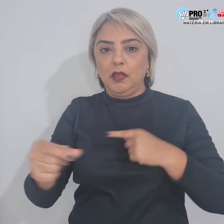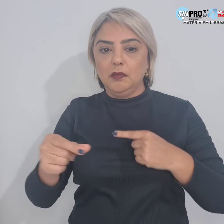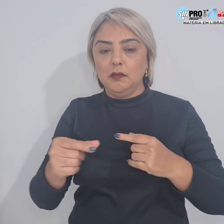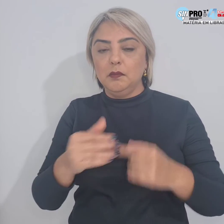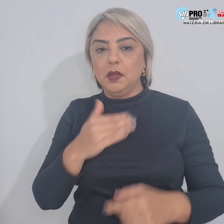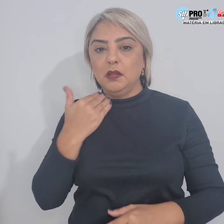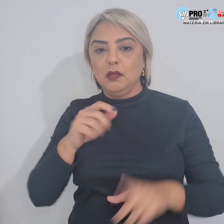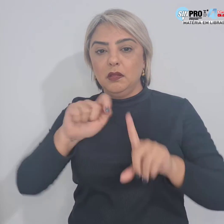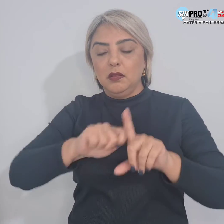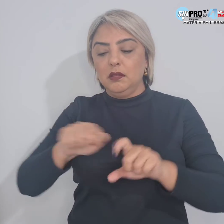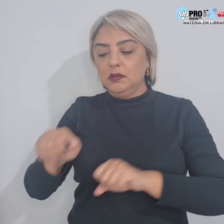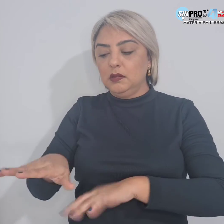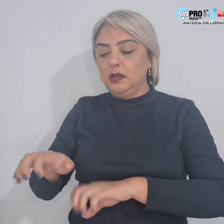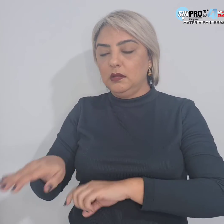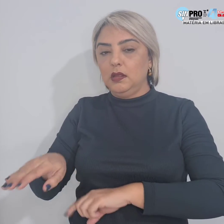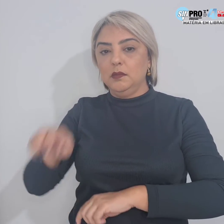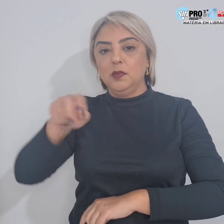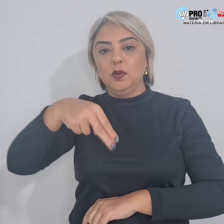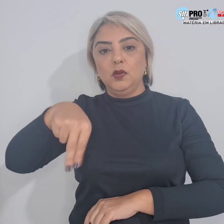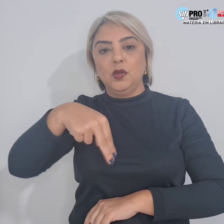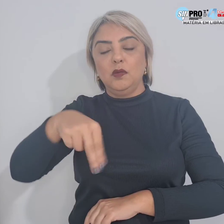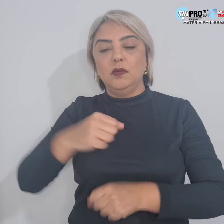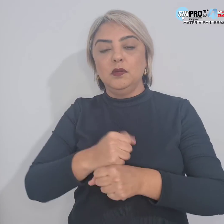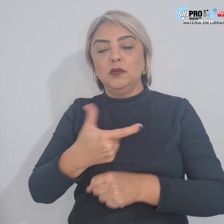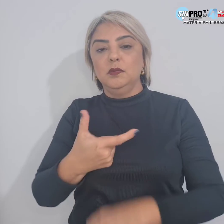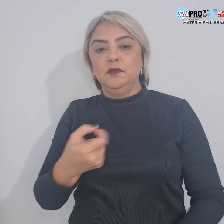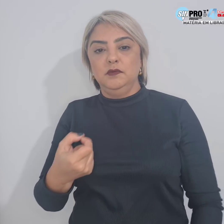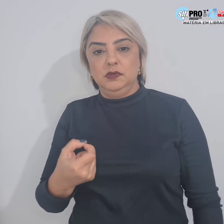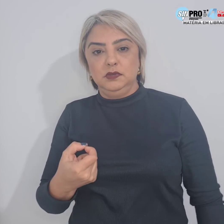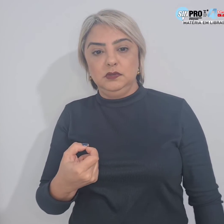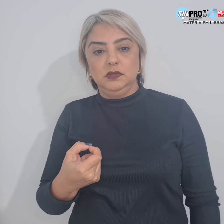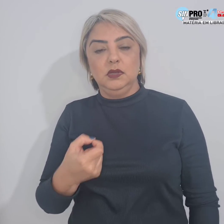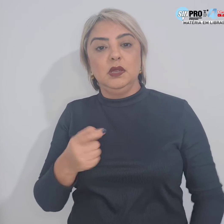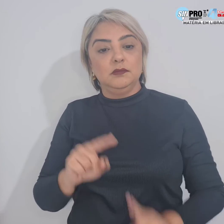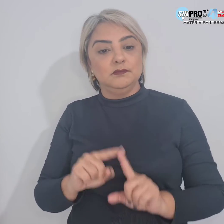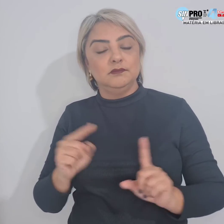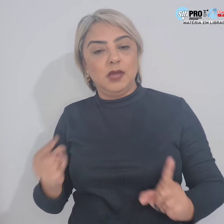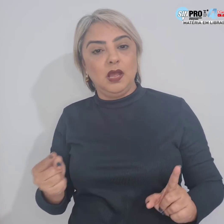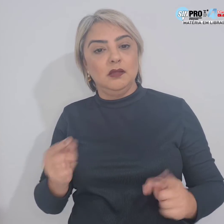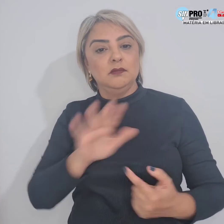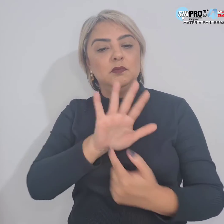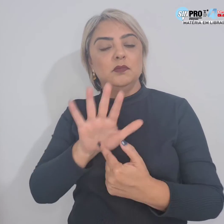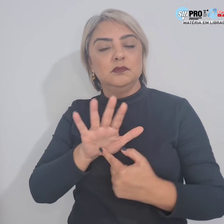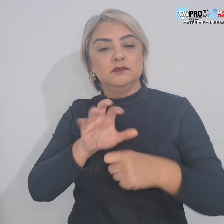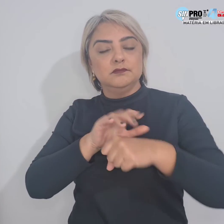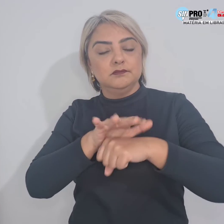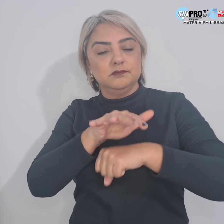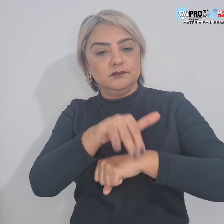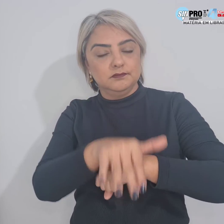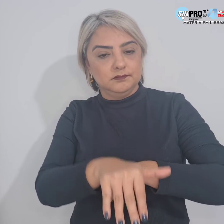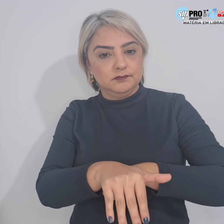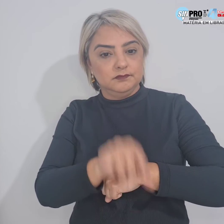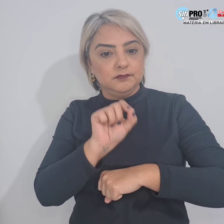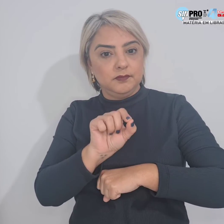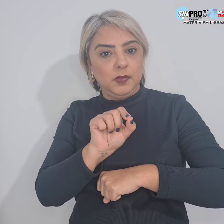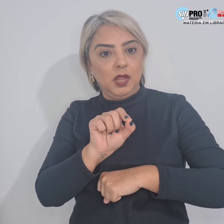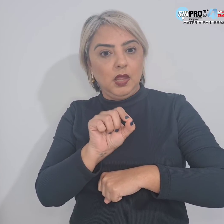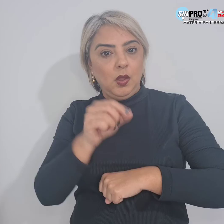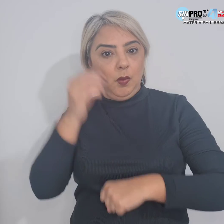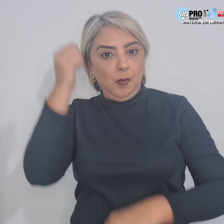perdidos entre setembro e novembro de 2020. Apesar de apontarem a pandemia do novo coronavírus como a